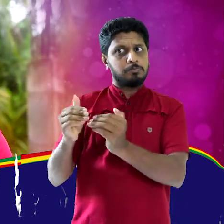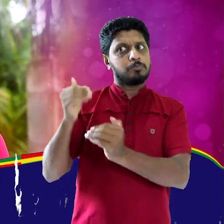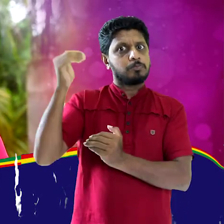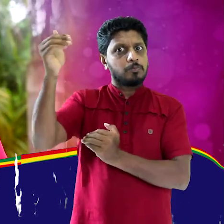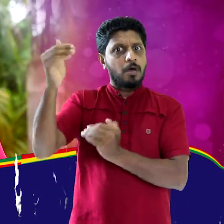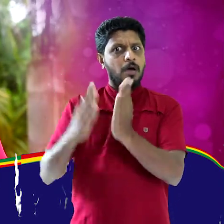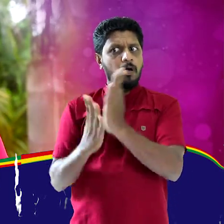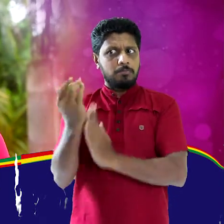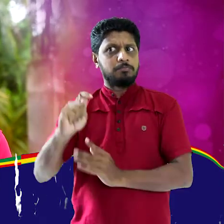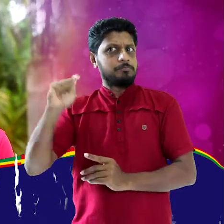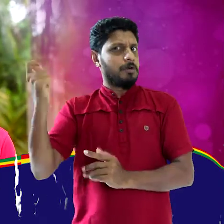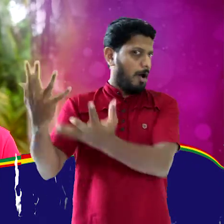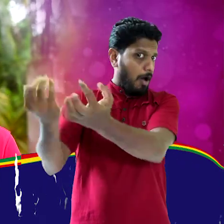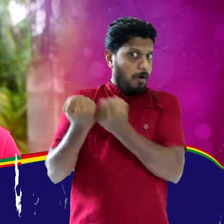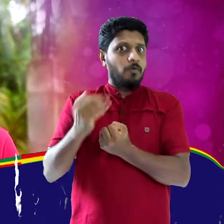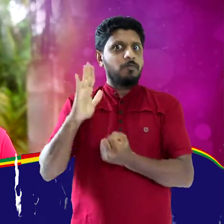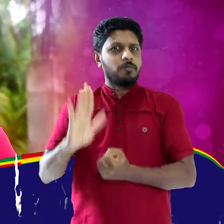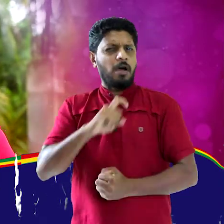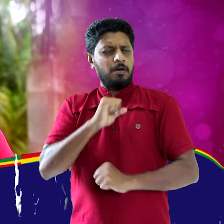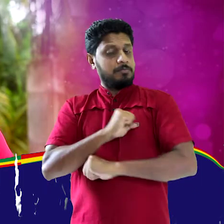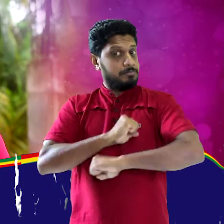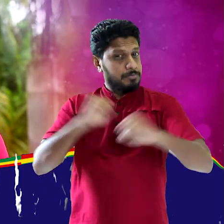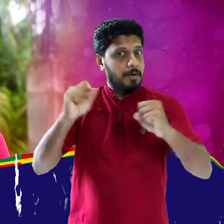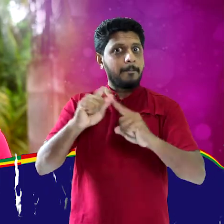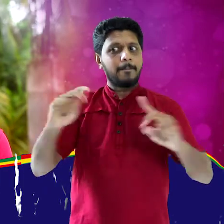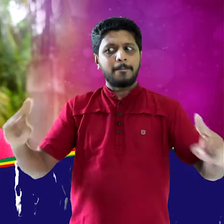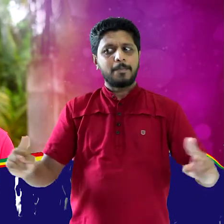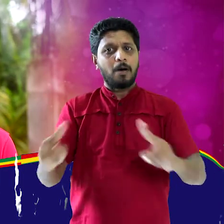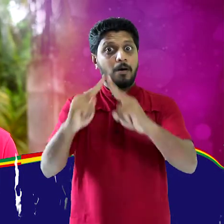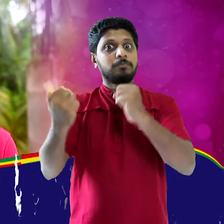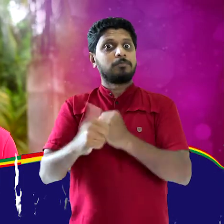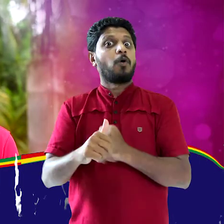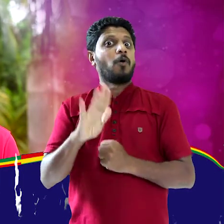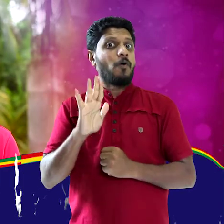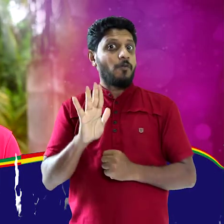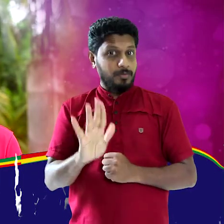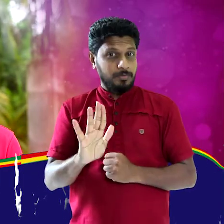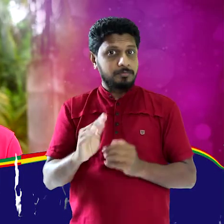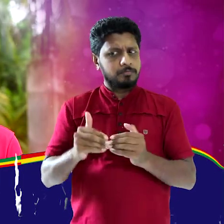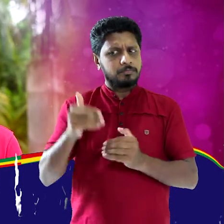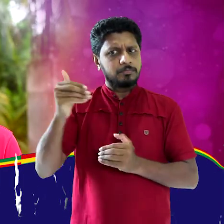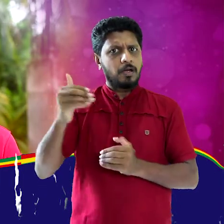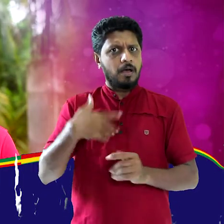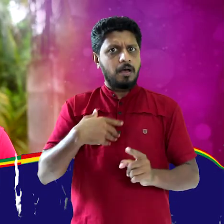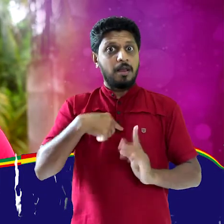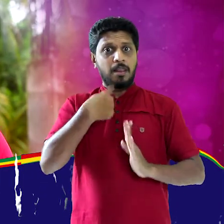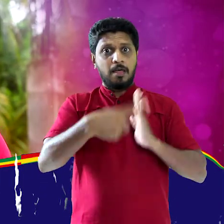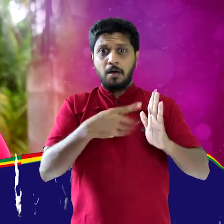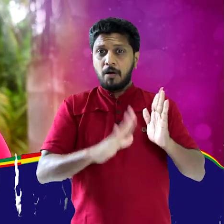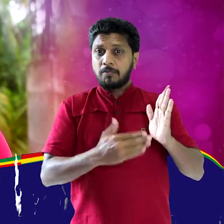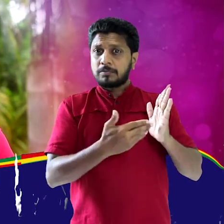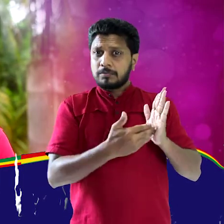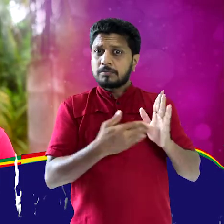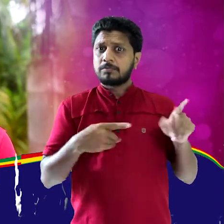යුතු අයිතිවාසිකම් දිනා ගන්න. ඒ වෙනුවෙන් හඳනගෙන තනක් බවට පාර්ලිමේන්තුවේ පත් විය යුතුයි. මේදී අපේ රටේ